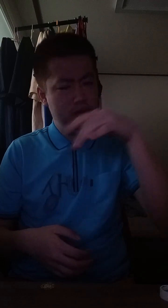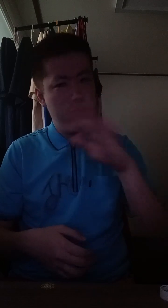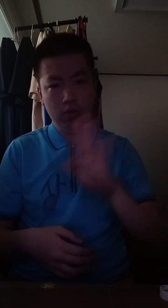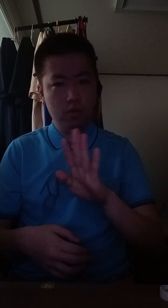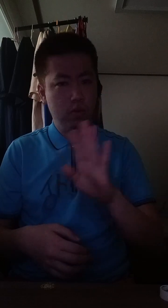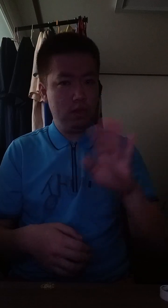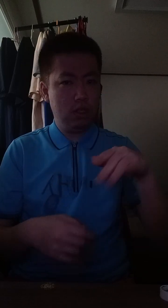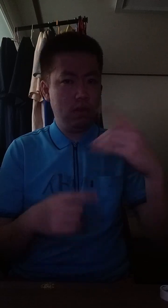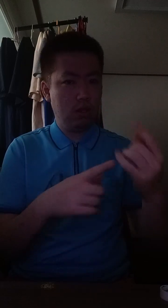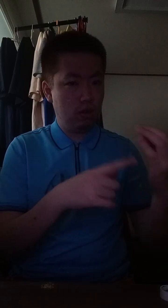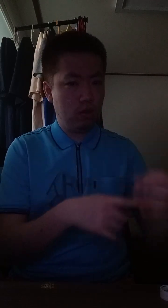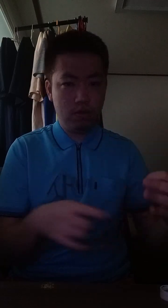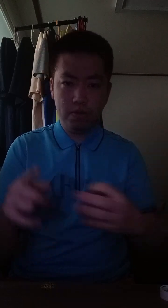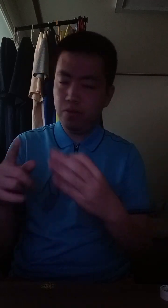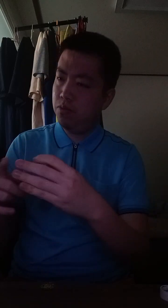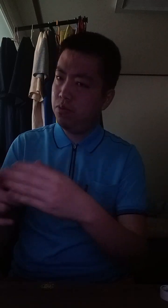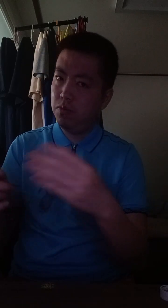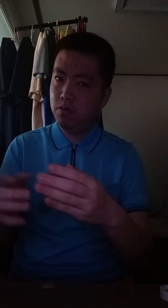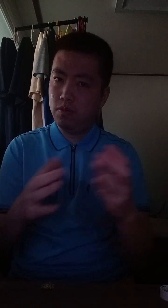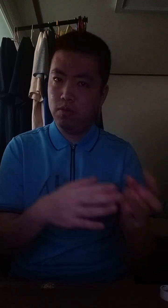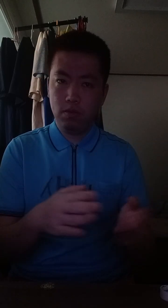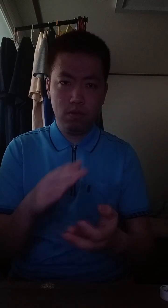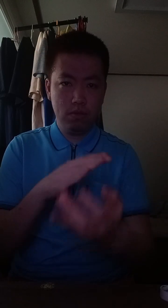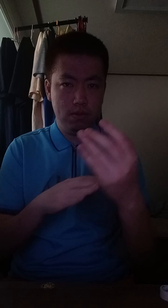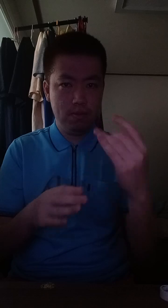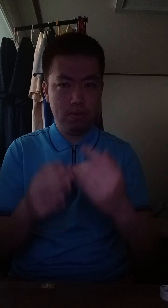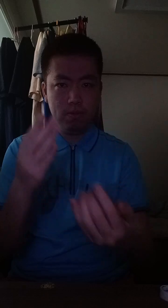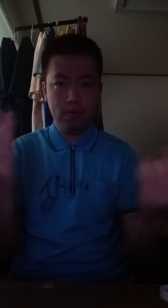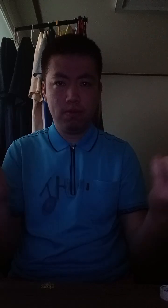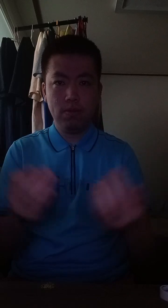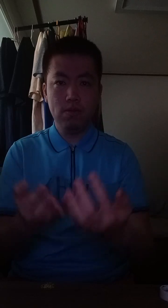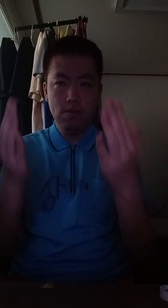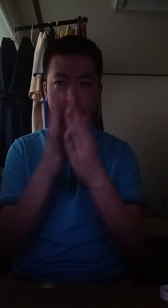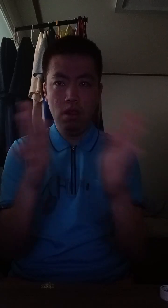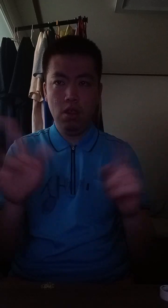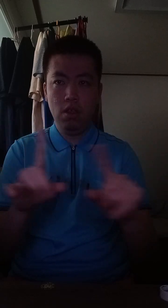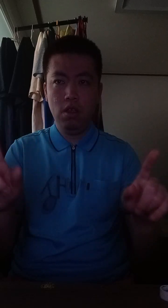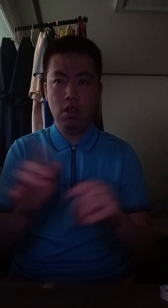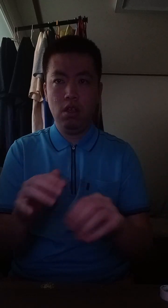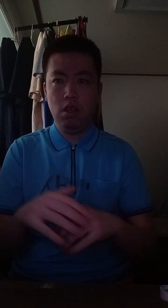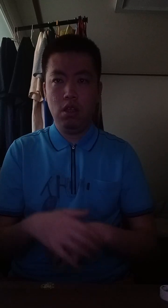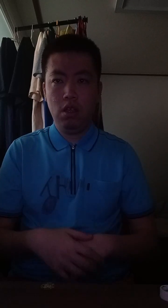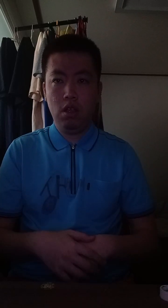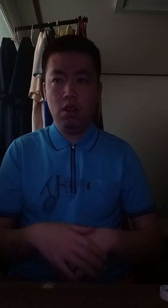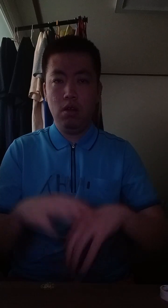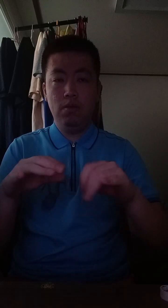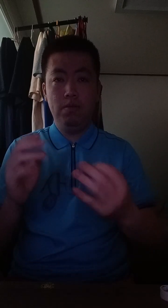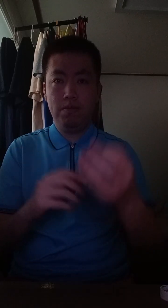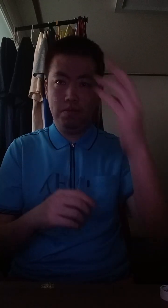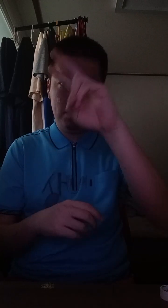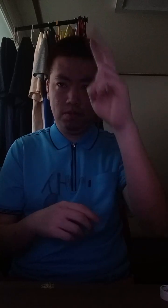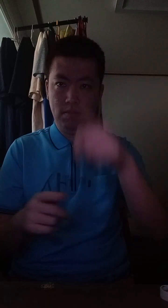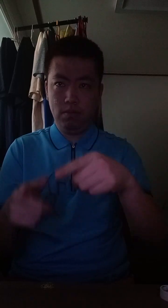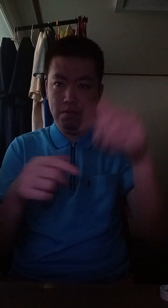사람은 없었지만 같은 건물 주민들이 대피하는 소동이 벌어졌습니다. 급히 출동한 소방대원들이